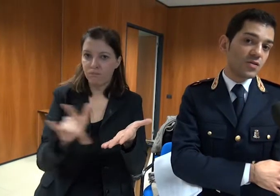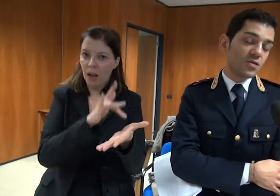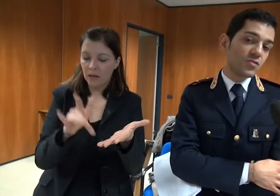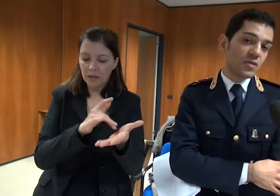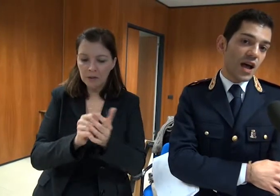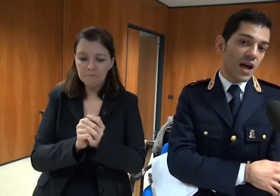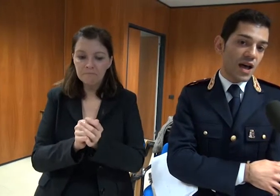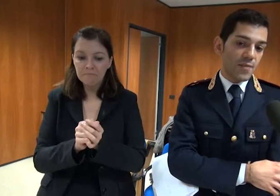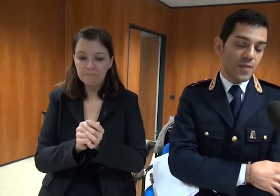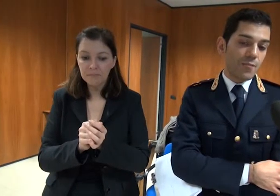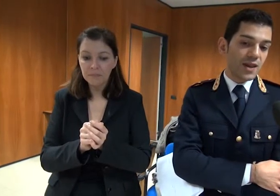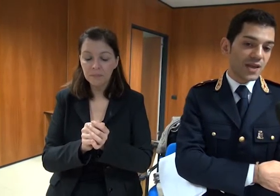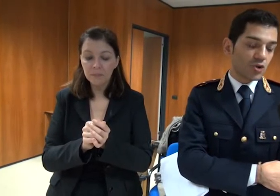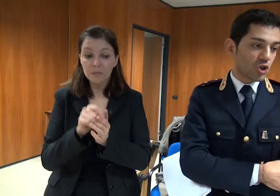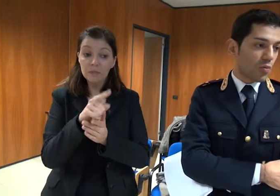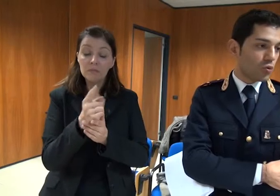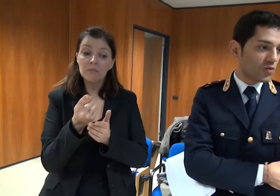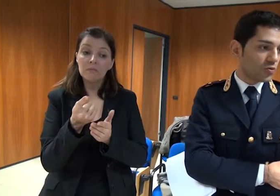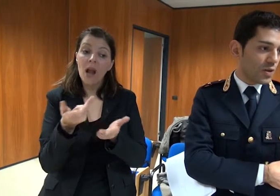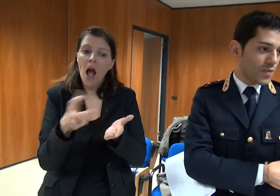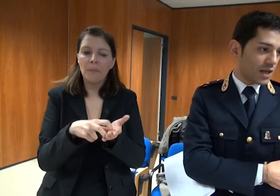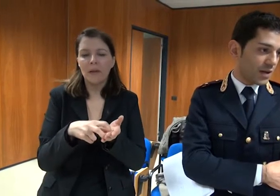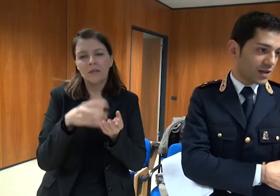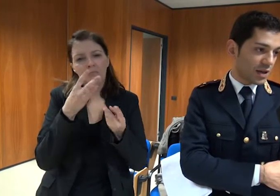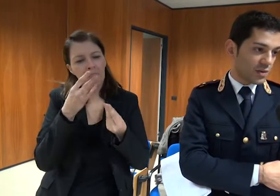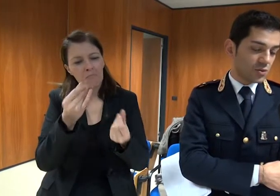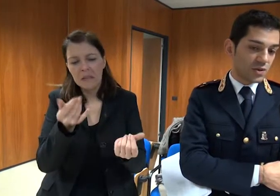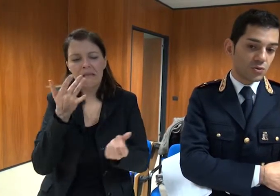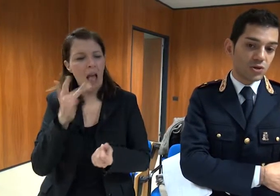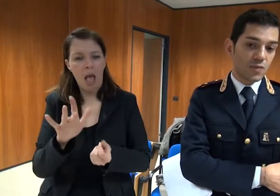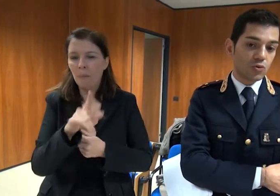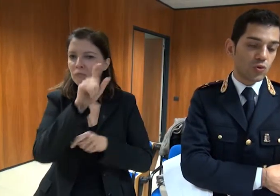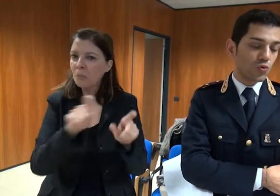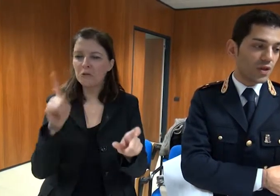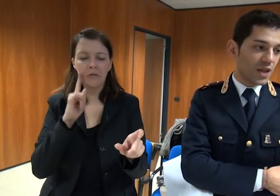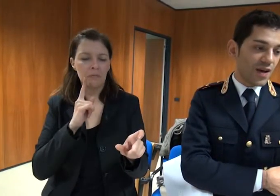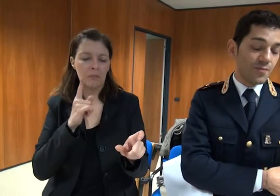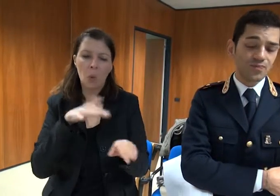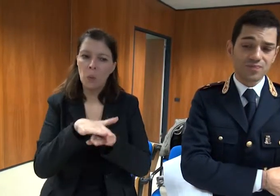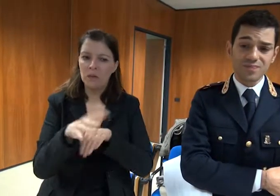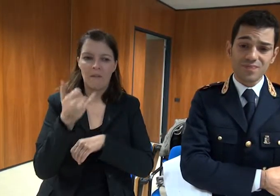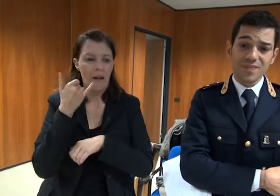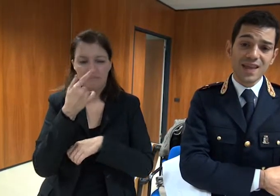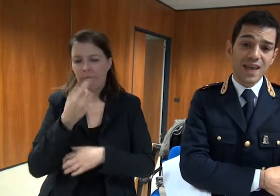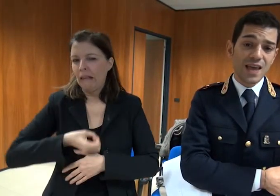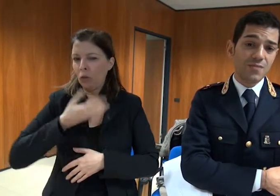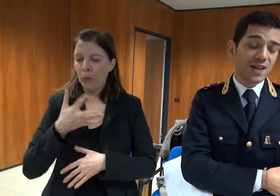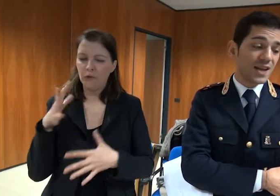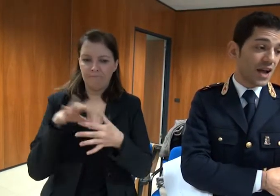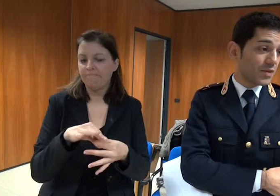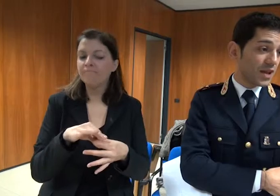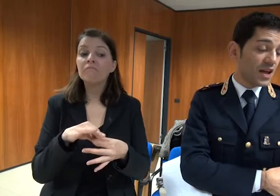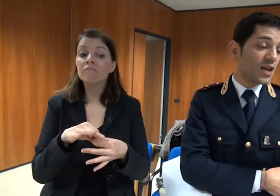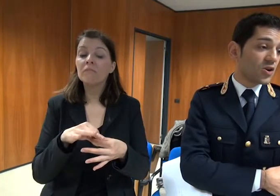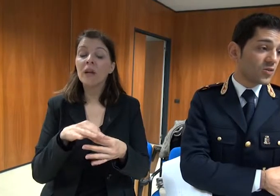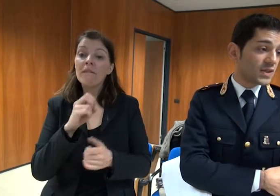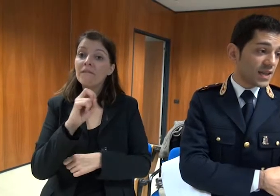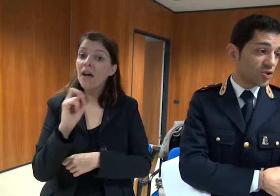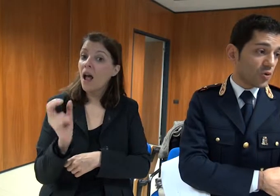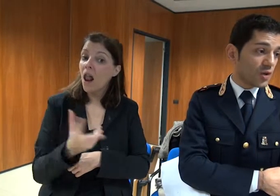una applicazione sono molto fruibile da parte delle persone sorde molto intuitiva che in maniera rapida